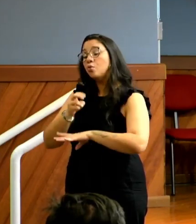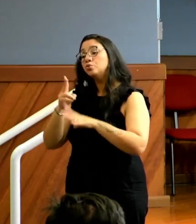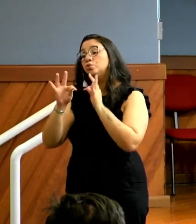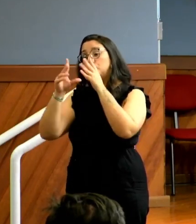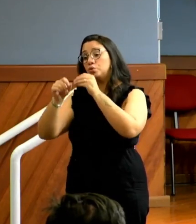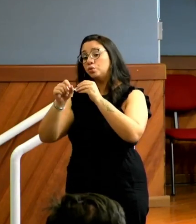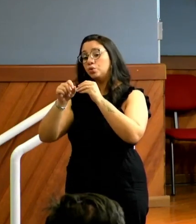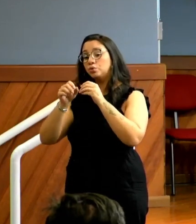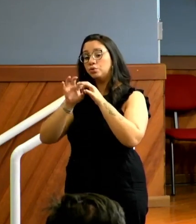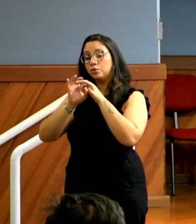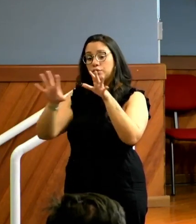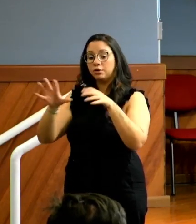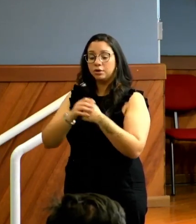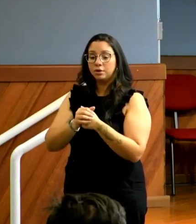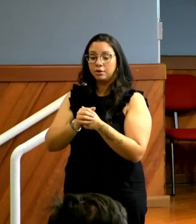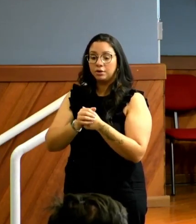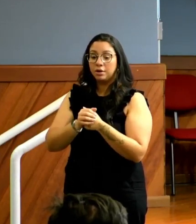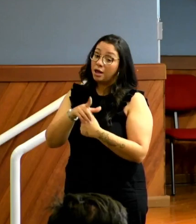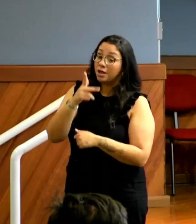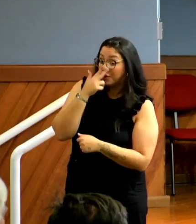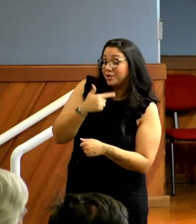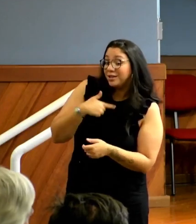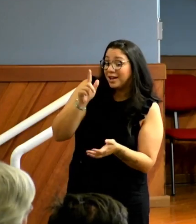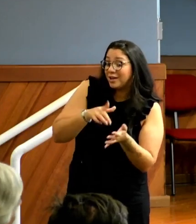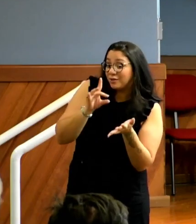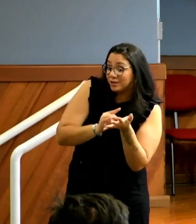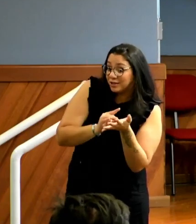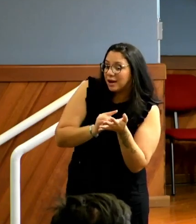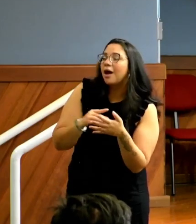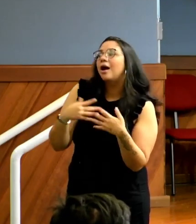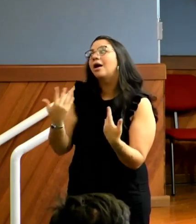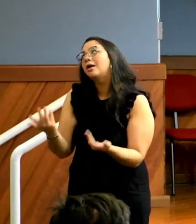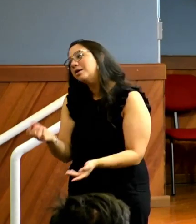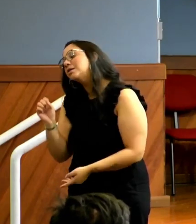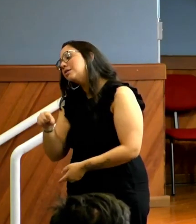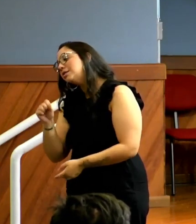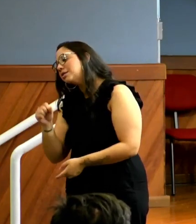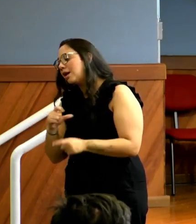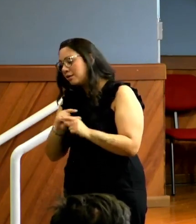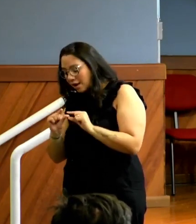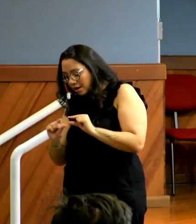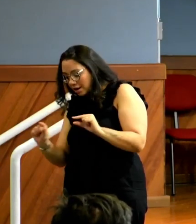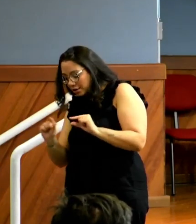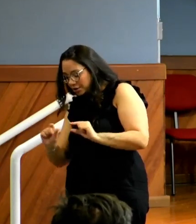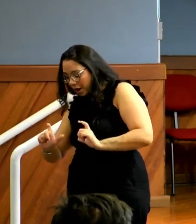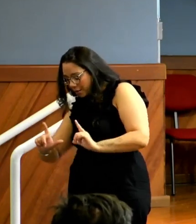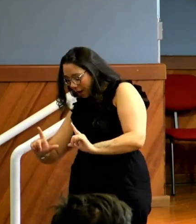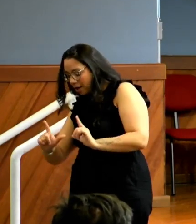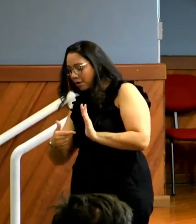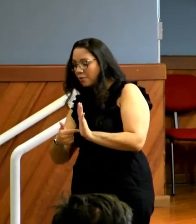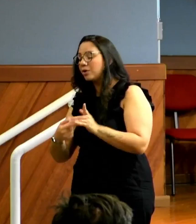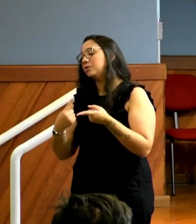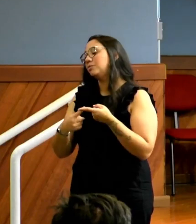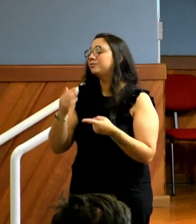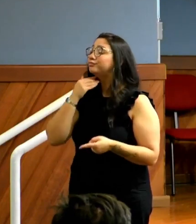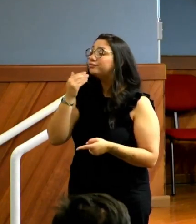ou ninguém vai ter. Tá vendo? Aí é o ponto, né? Aí cabe a legendinha, cabe a plaquinha para indicação, porque senão,